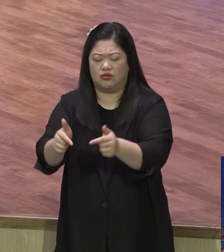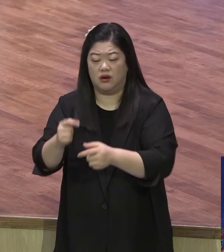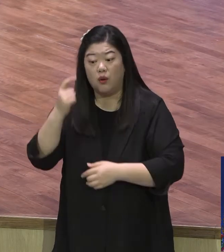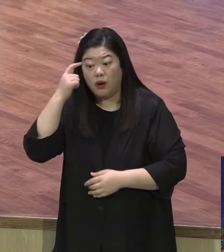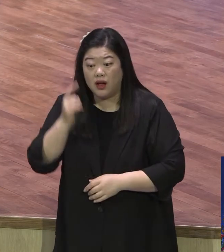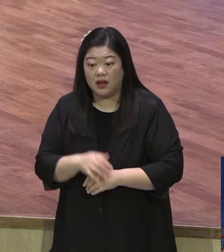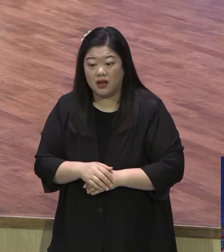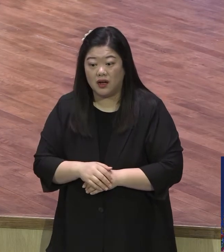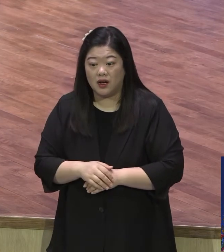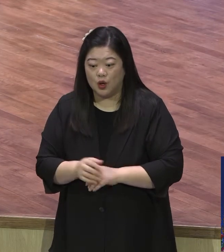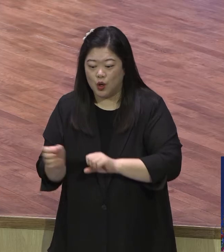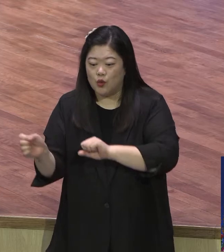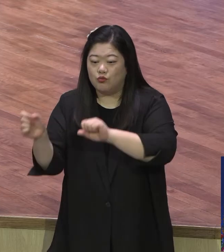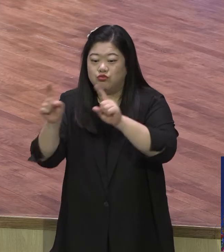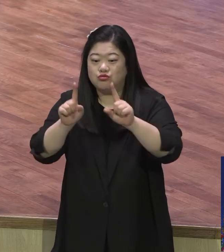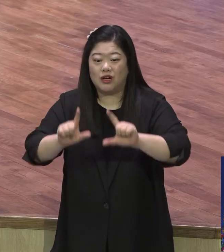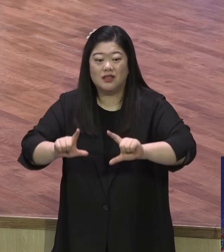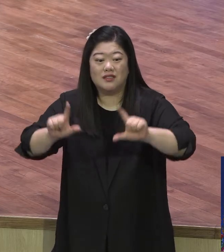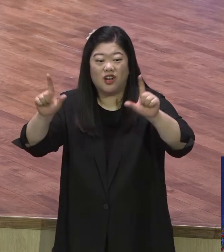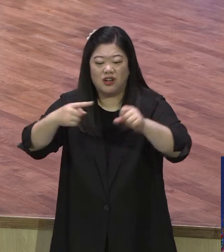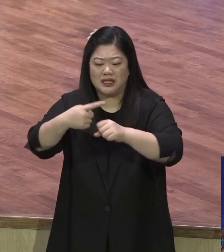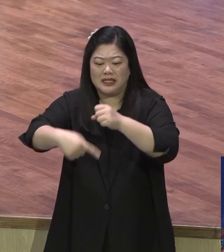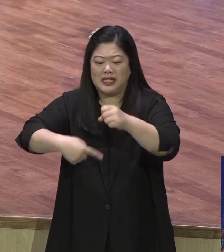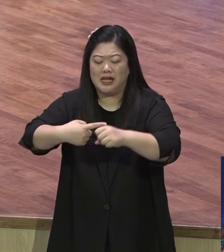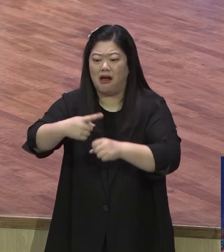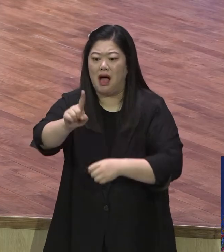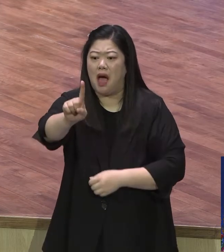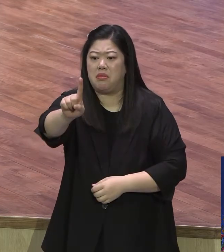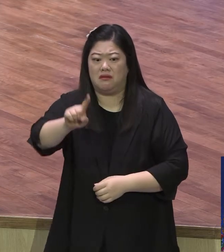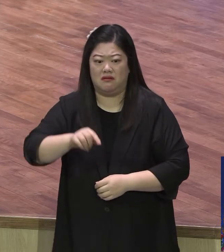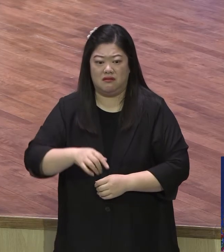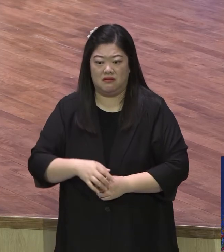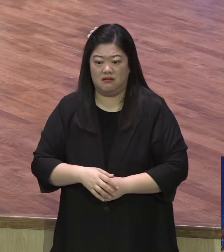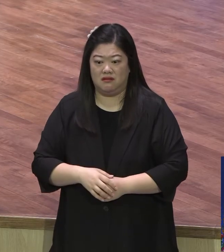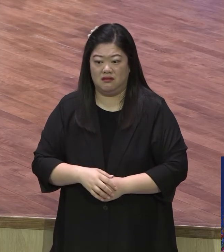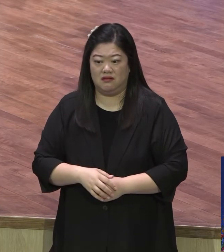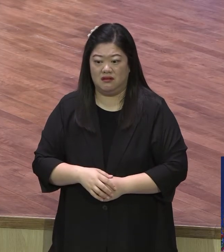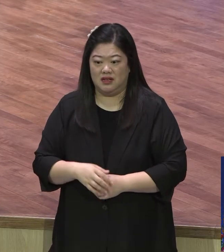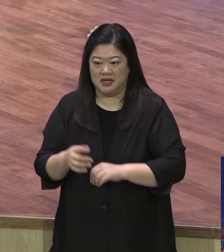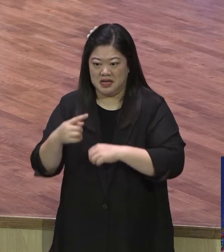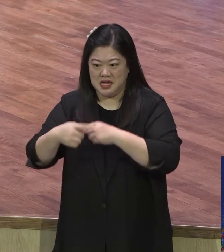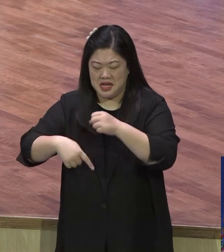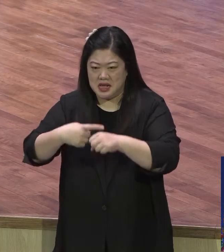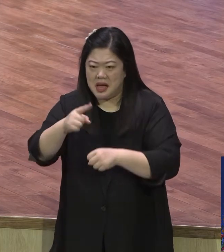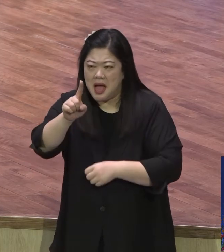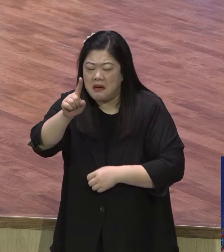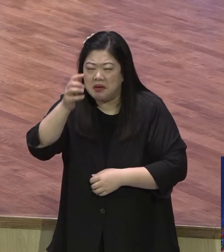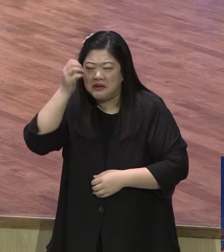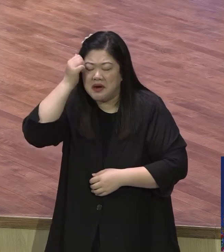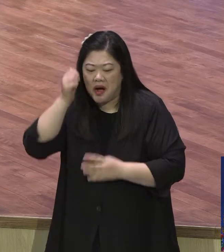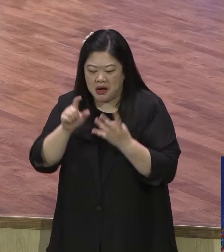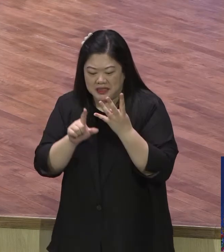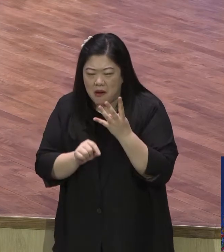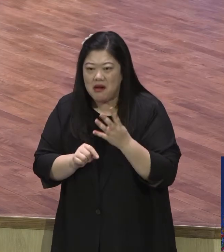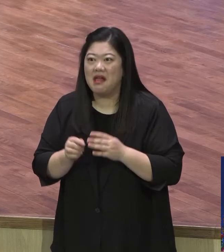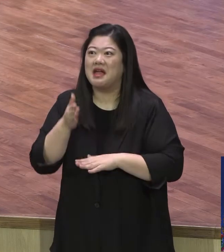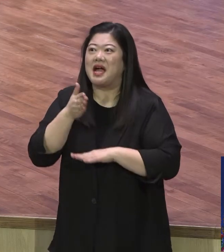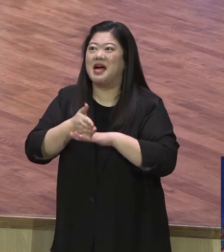부활절 부활절 그 부활하신 예수님을 1년에 한 번 기억하고 평소 때 살아가면서 이 부활